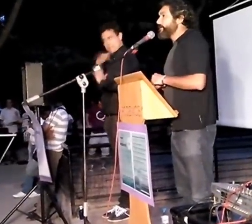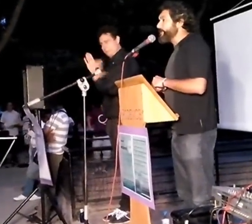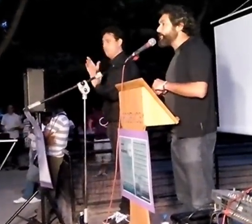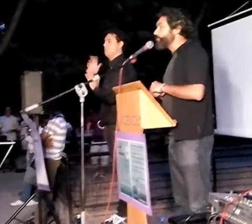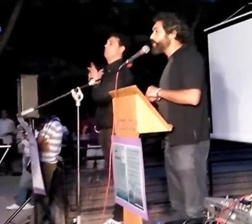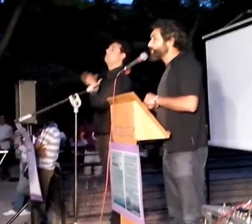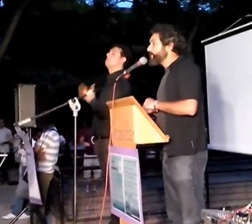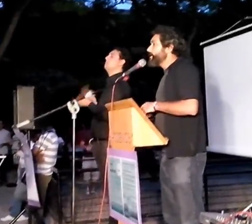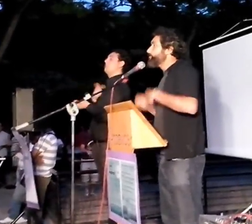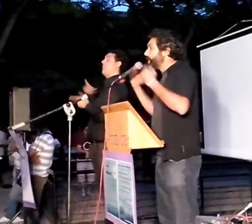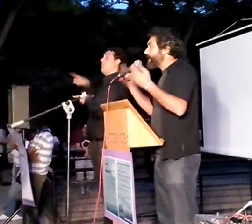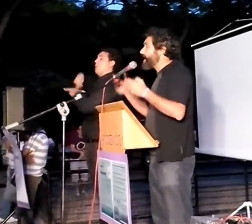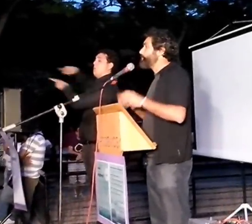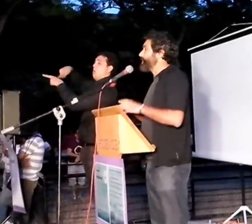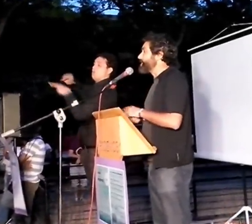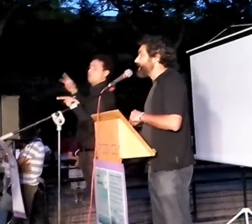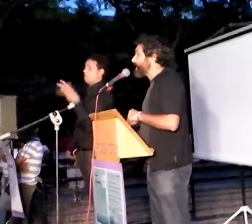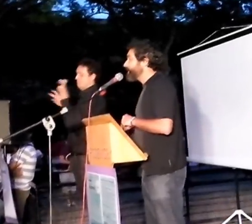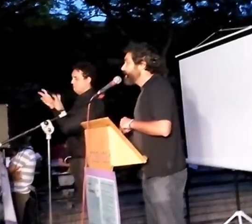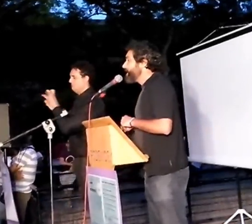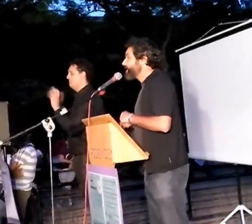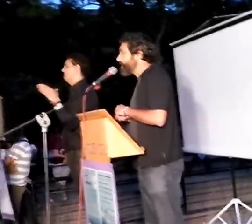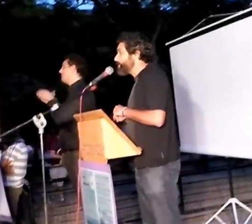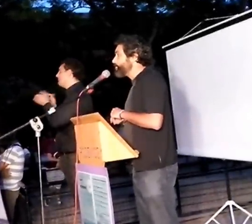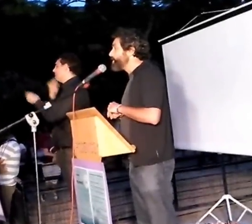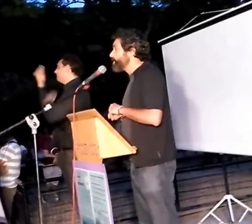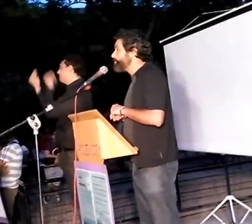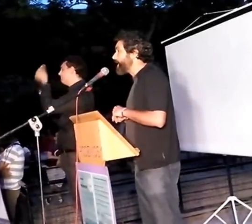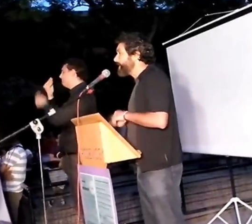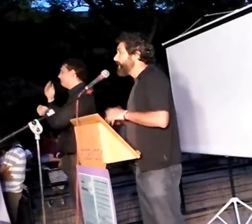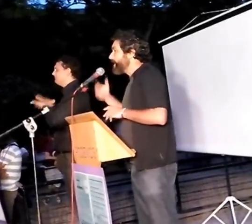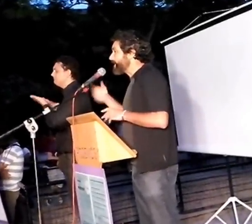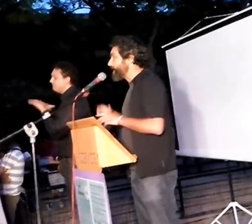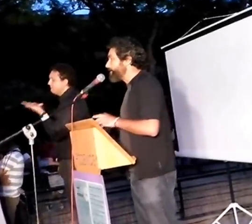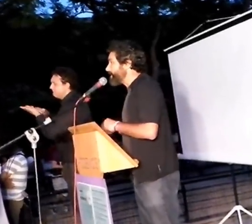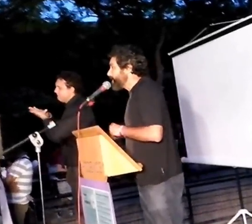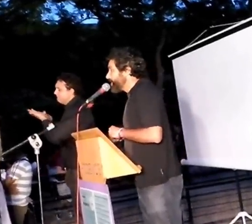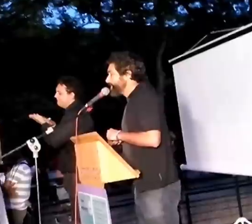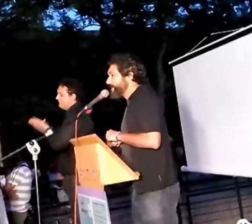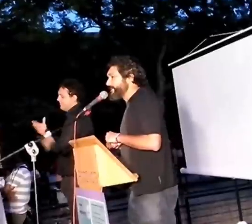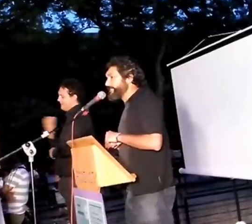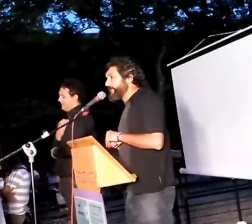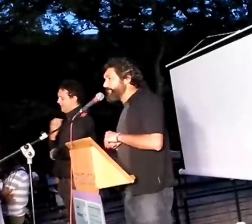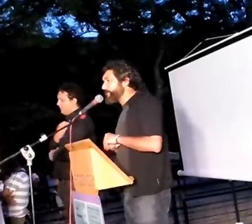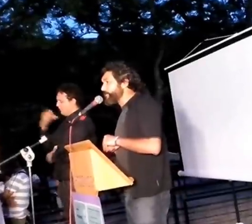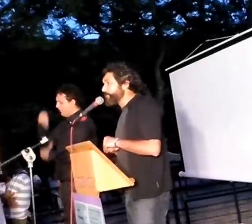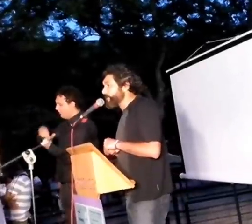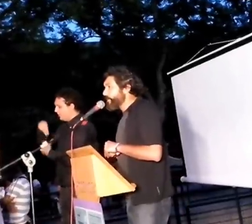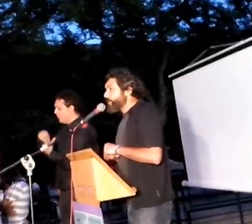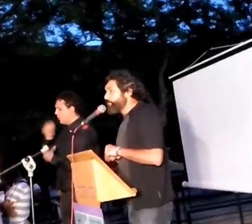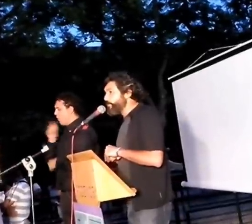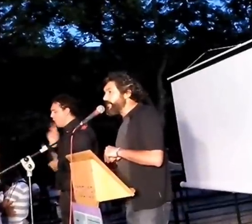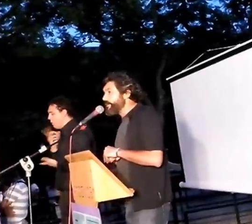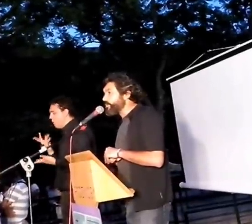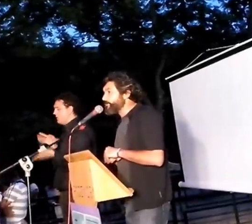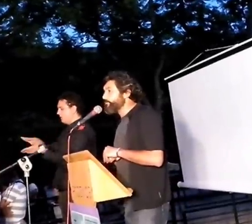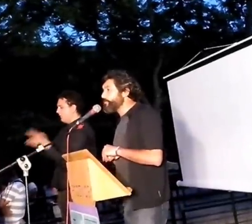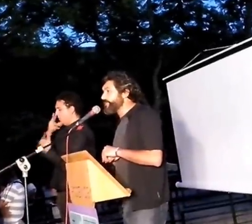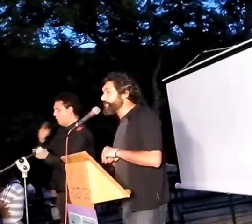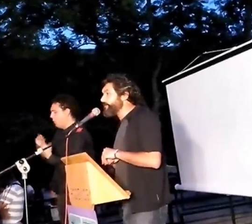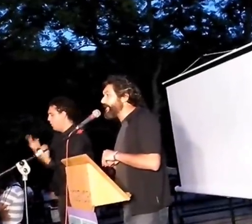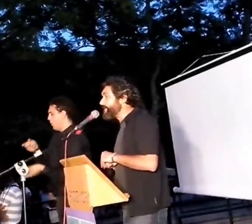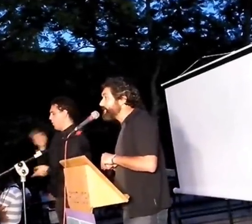diferentes círculos para pensar en clave municipal, en clave de servicios